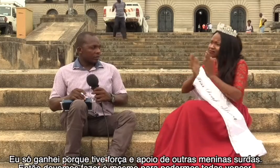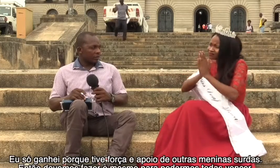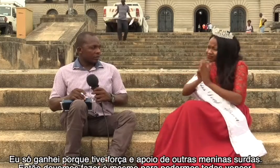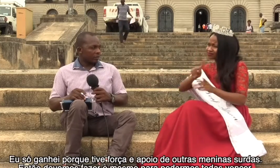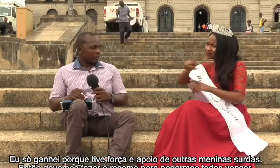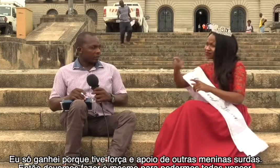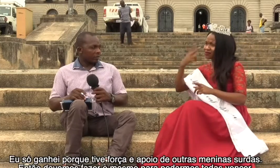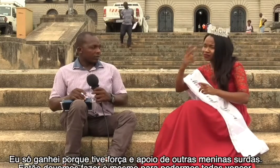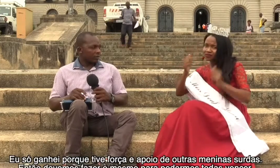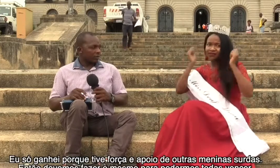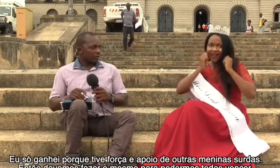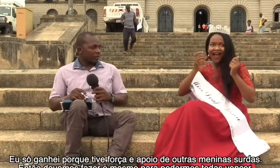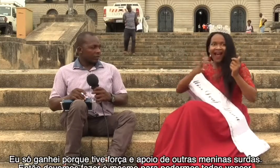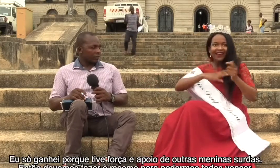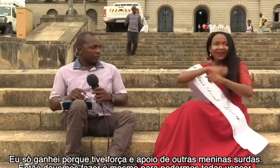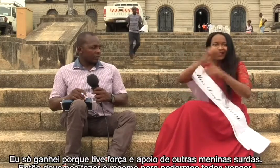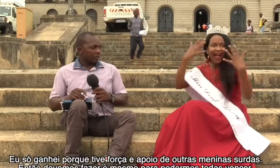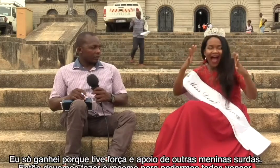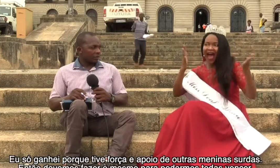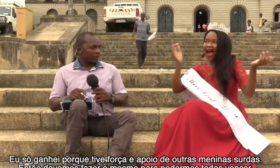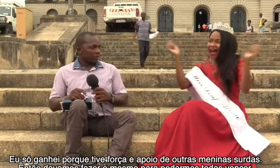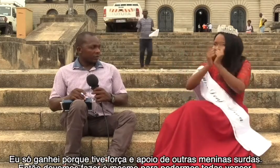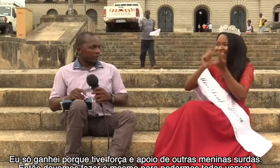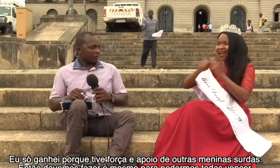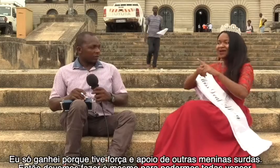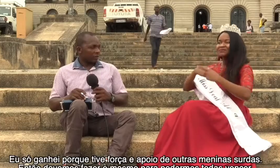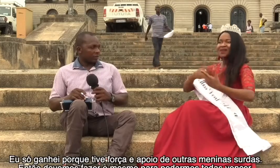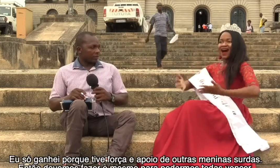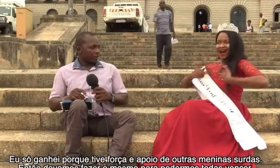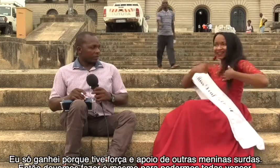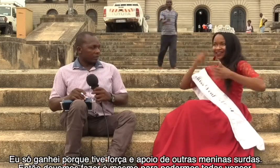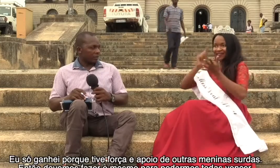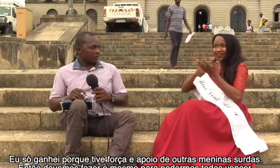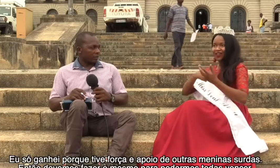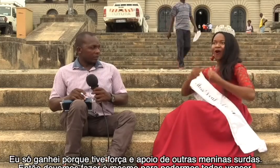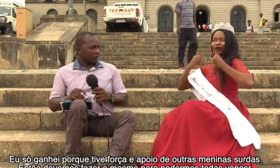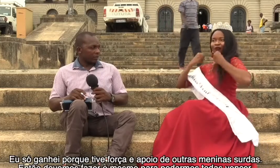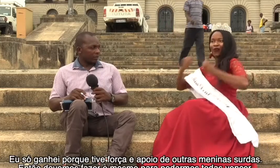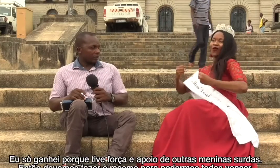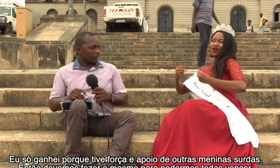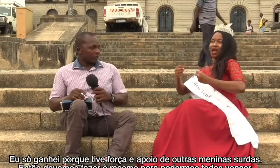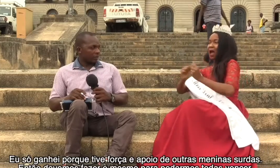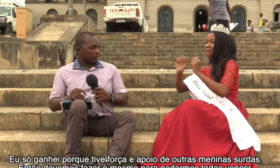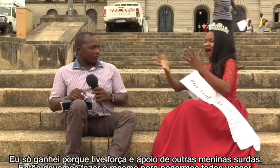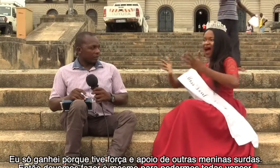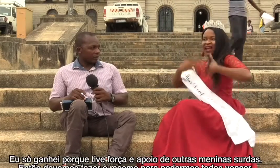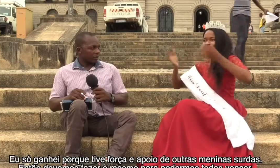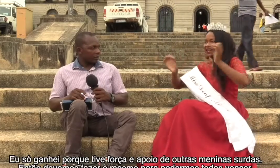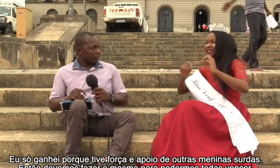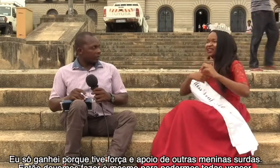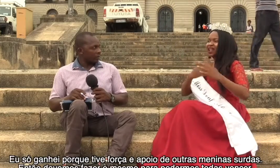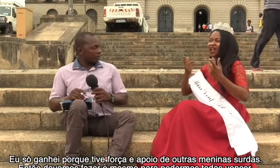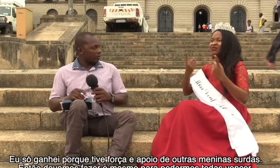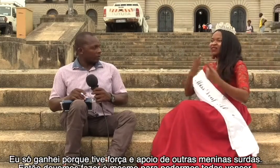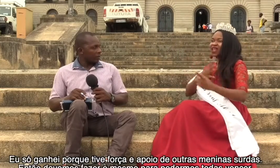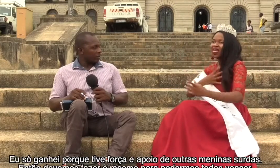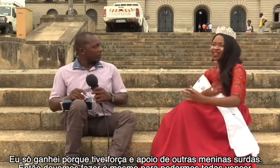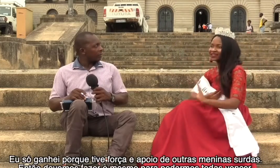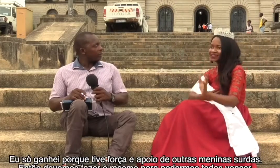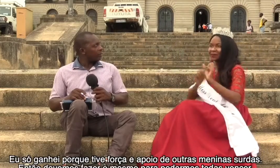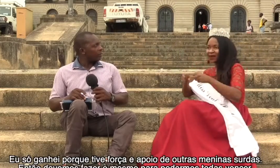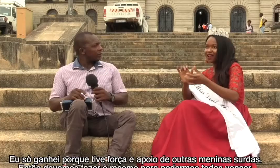tive força e apoio de outras meninas surdas. Então, devemos fazer o mesmo para